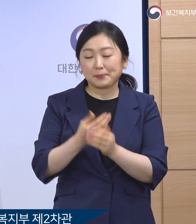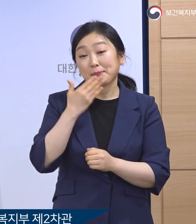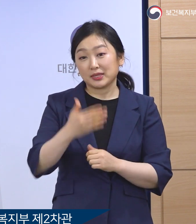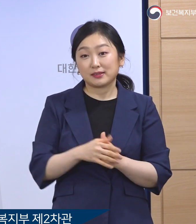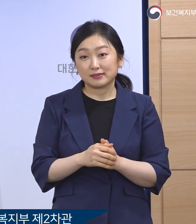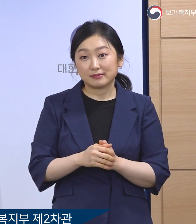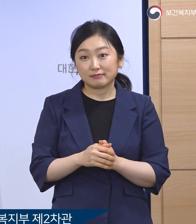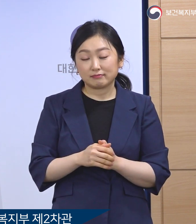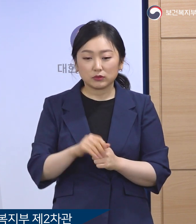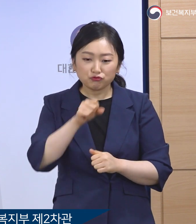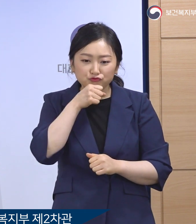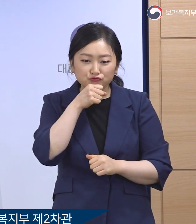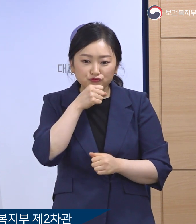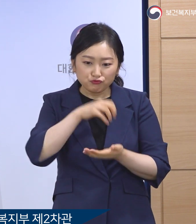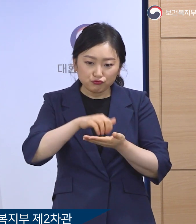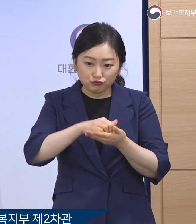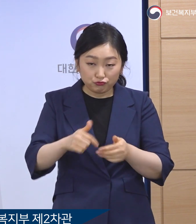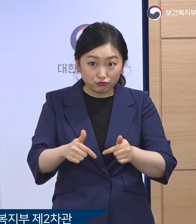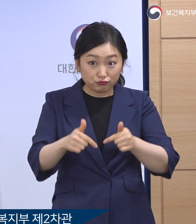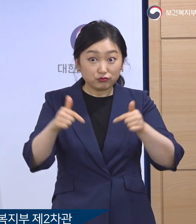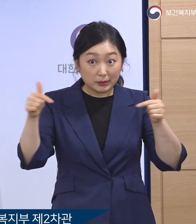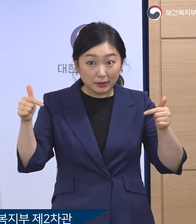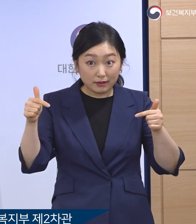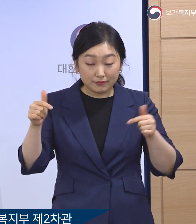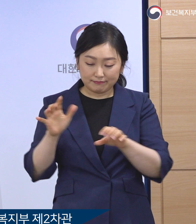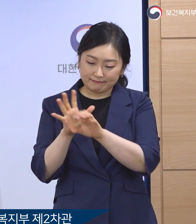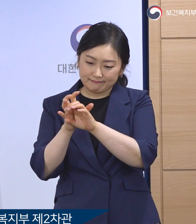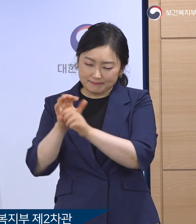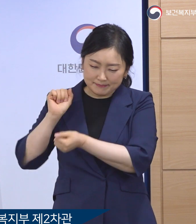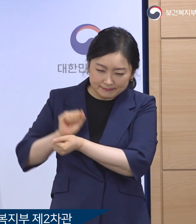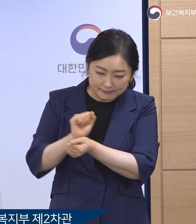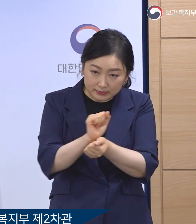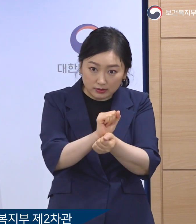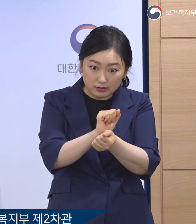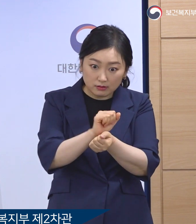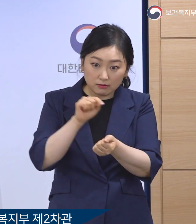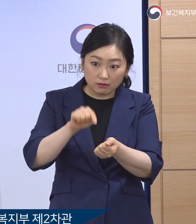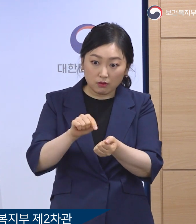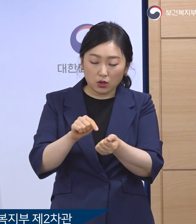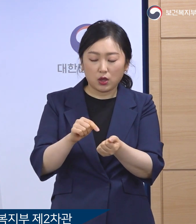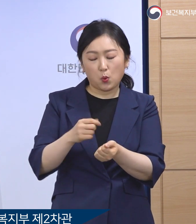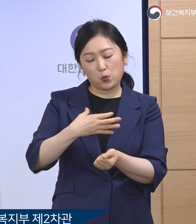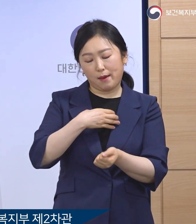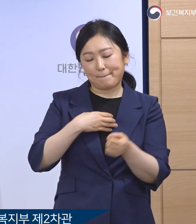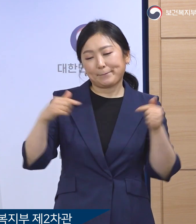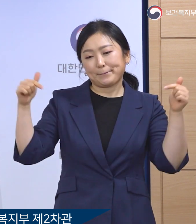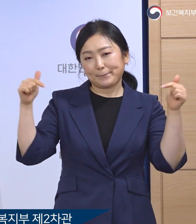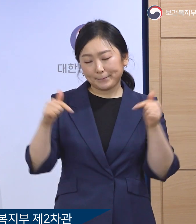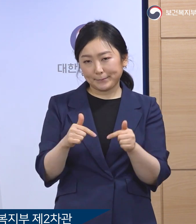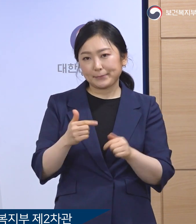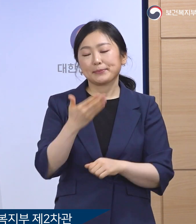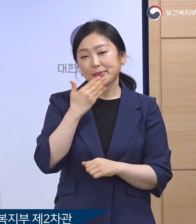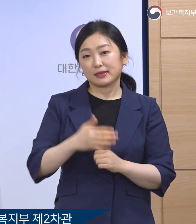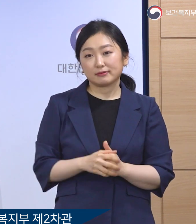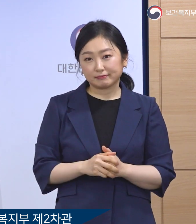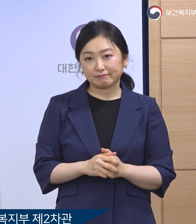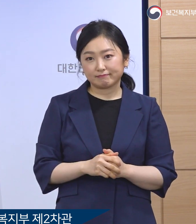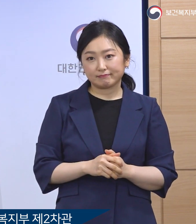정도까지 높아지게 되면 코로나19의 전파력과 위험도는 점차 감소할 것으로 판단하고